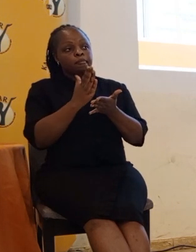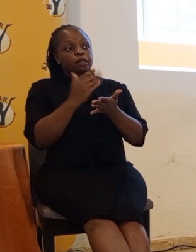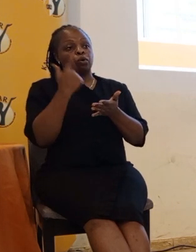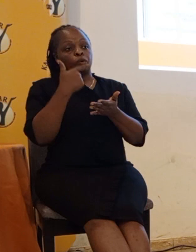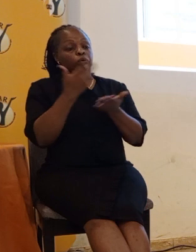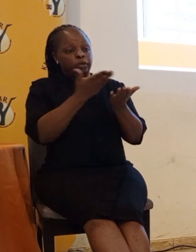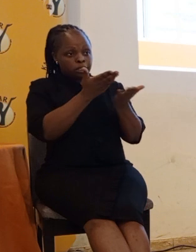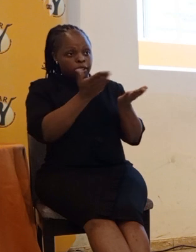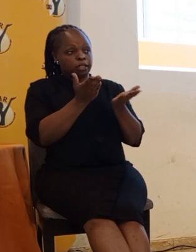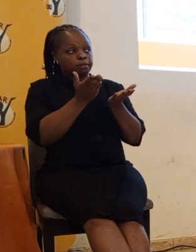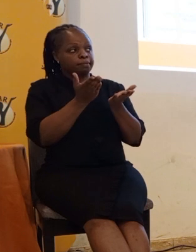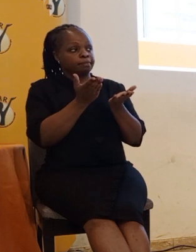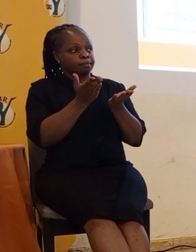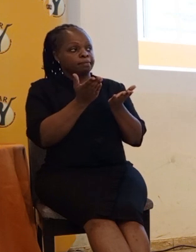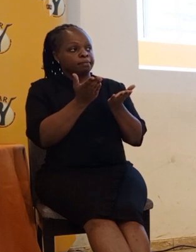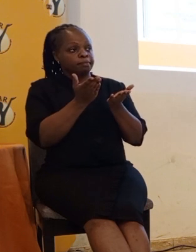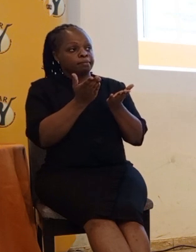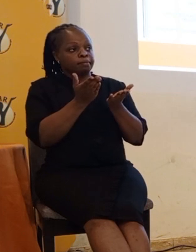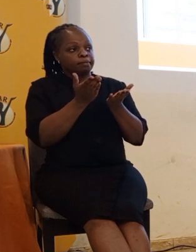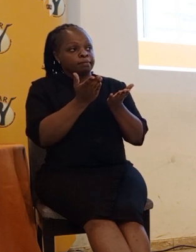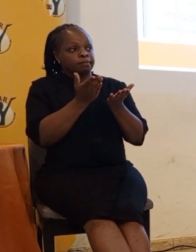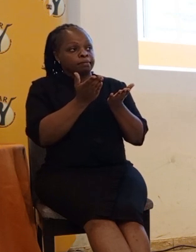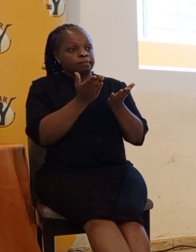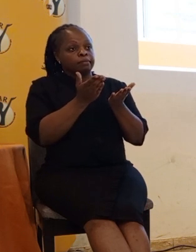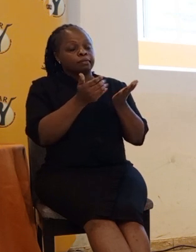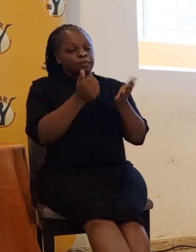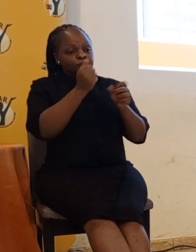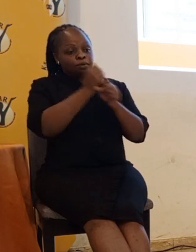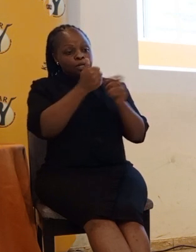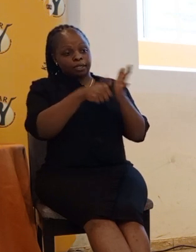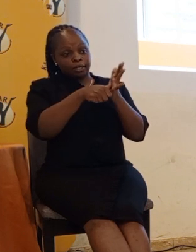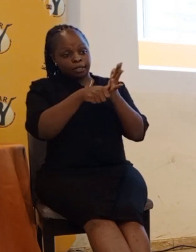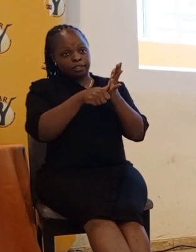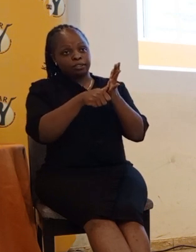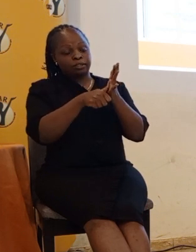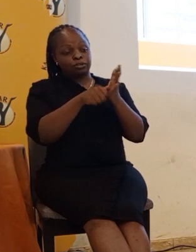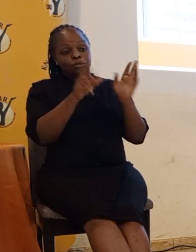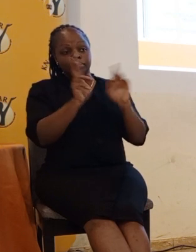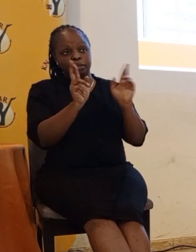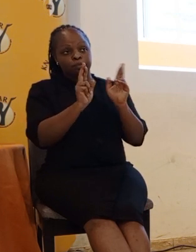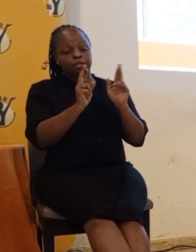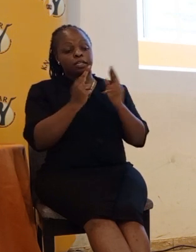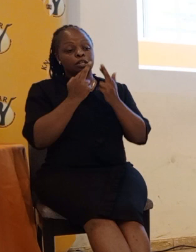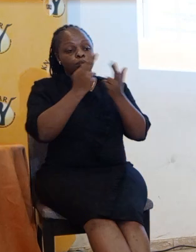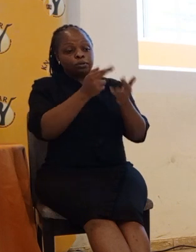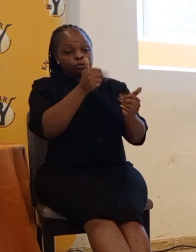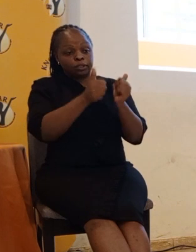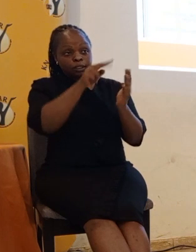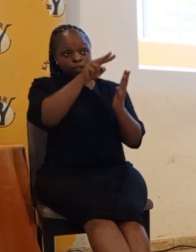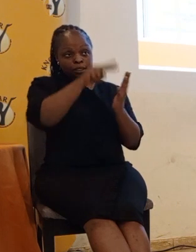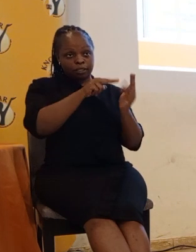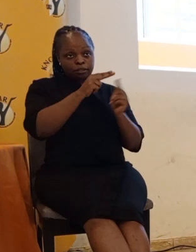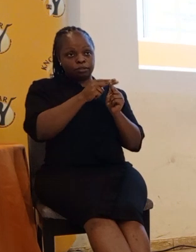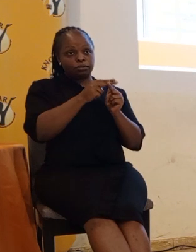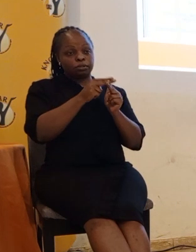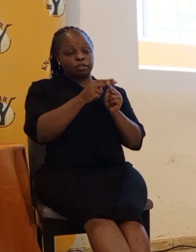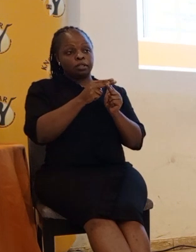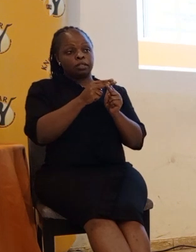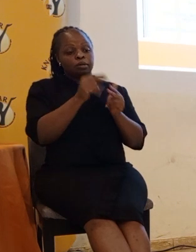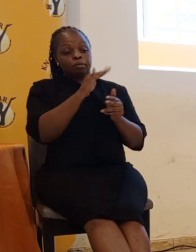pia walisatiti na kutayarisha ripoti ambaye itasomwa hivi karibuni